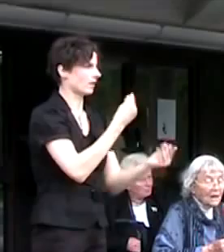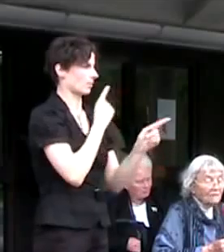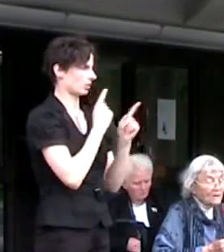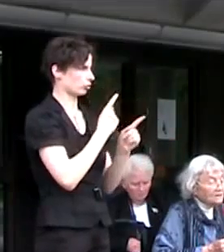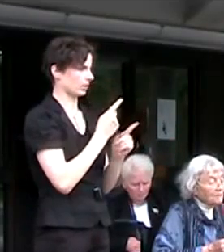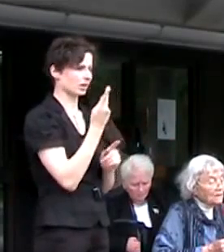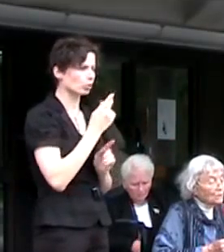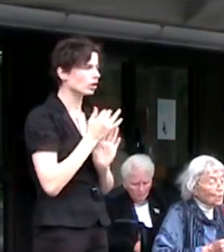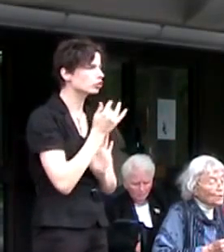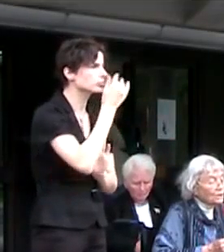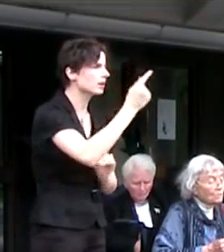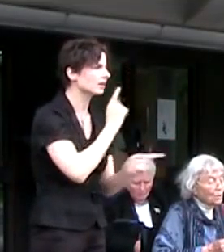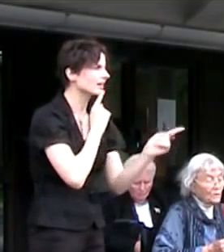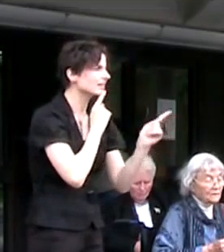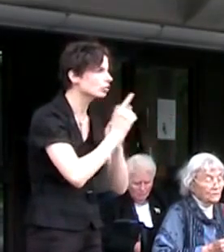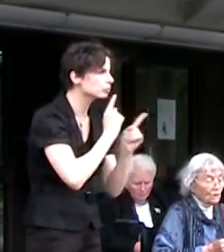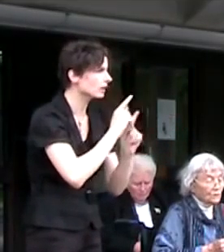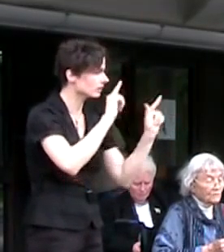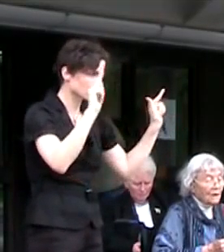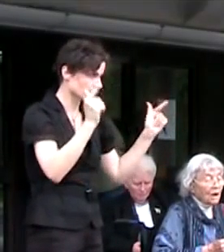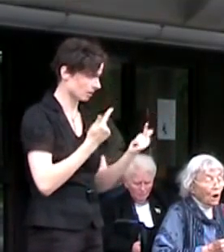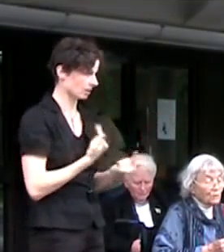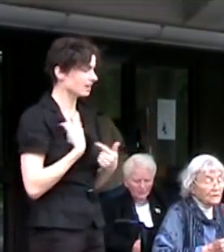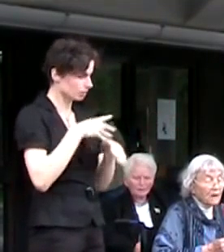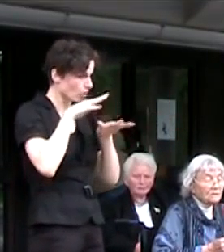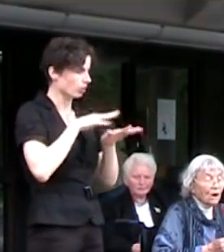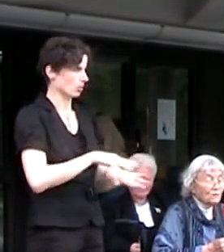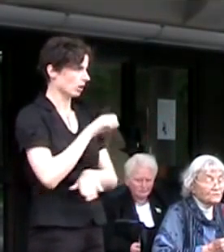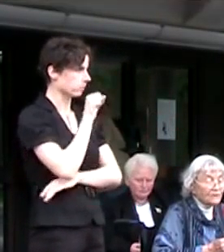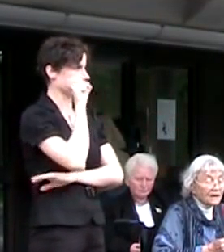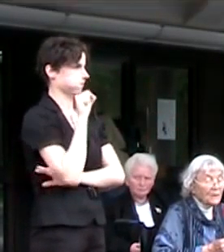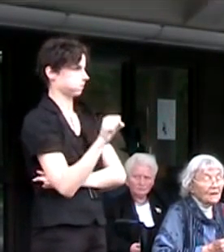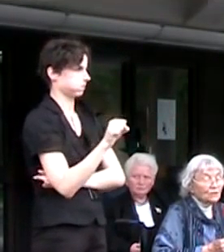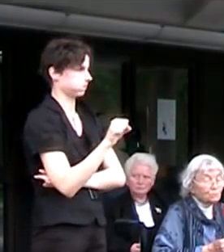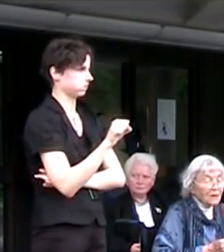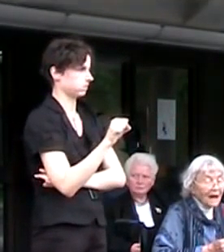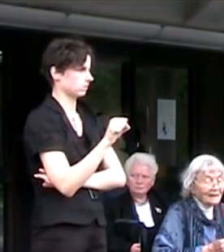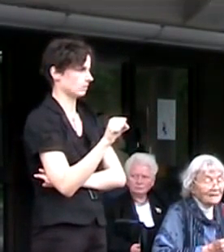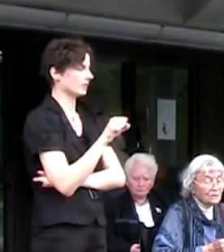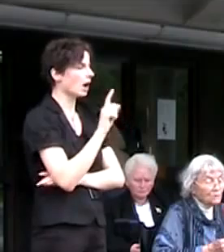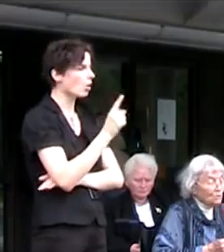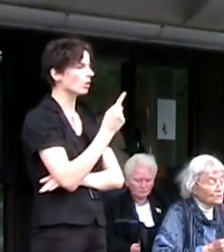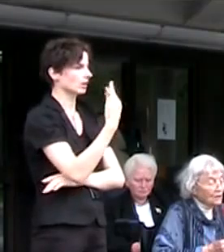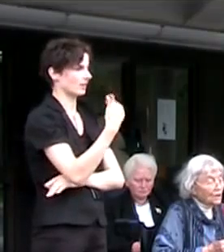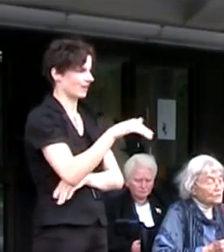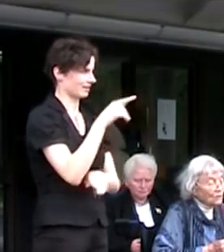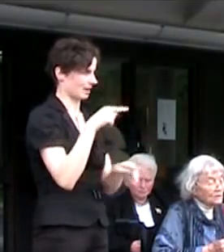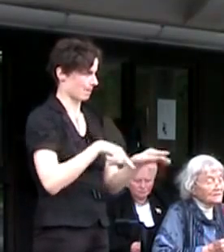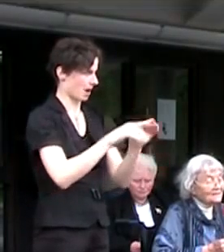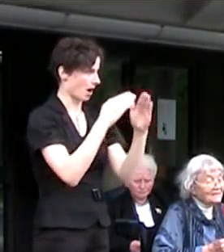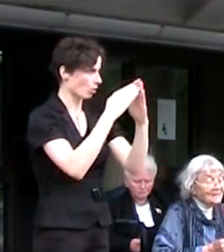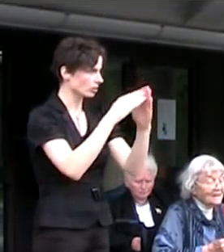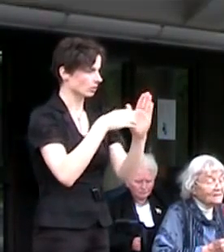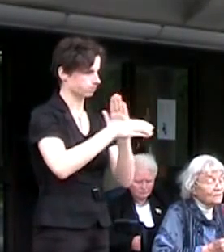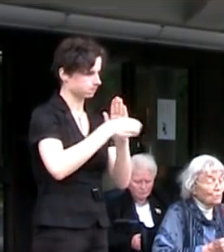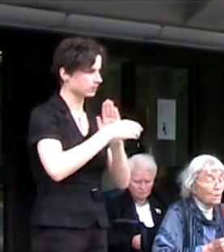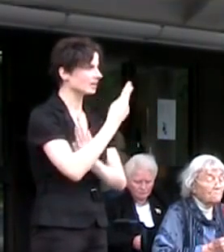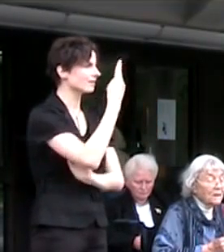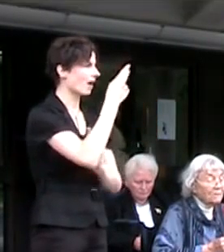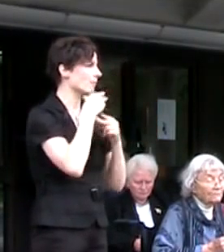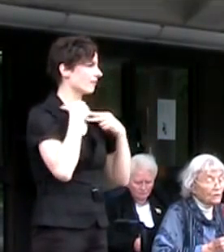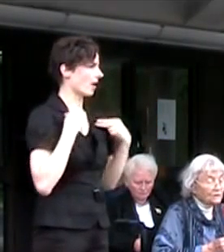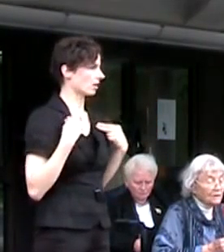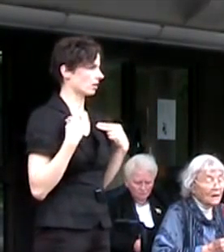Gespräch, während meiner 9 Monate dort. Auch die beiden Hauspfarrer sprachen nicht mit uns, sondern zitierten